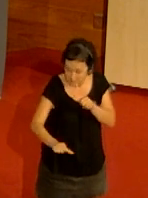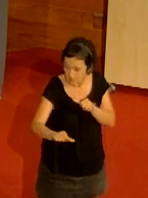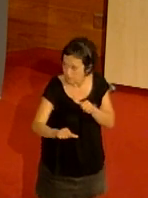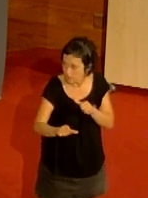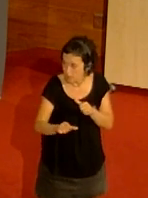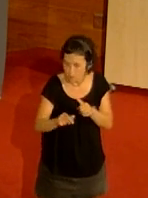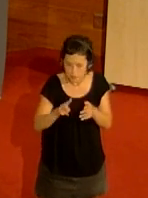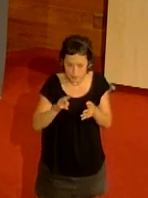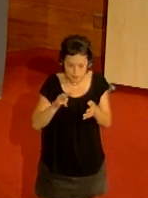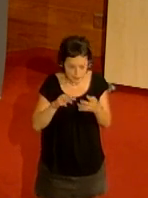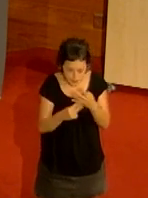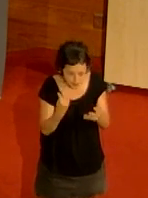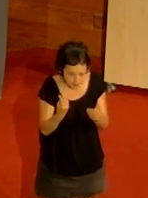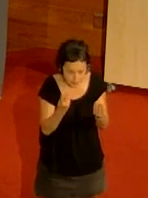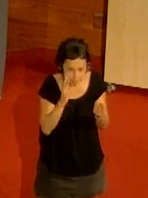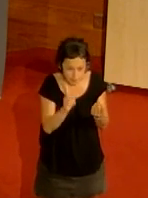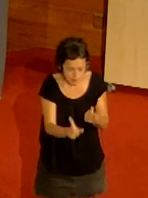Es un poco eso. No sé.